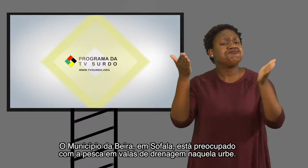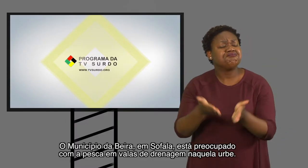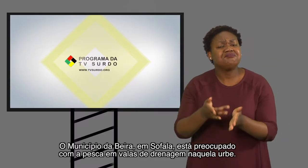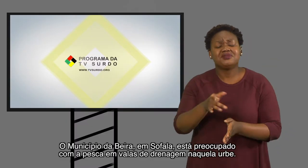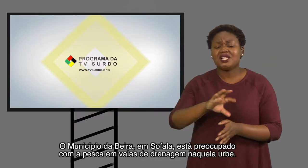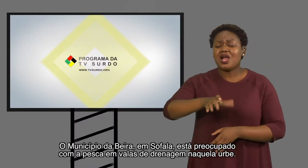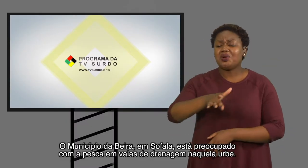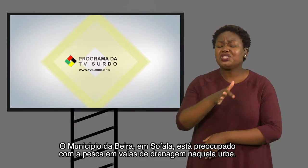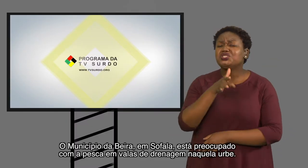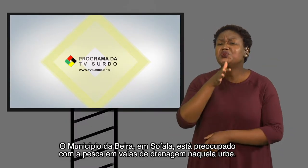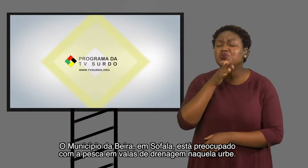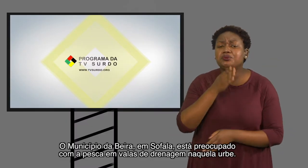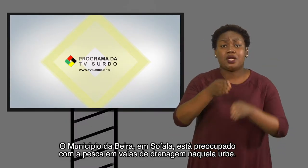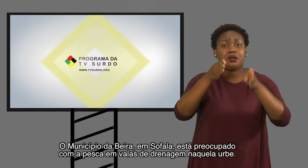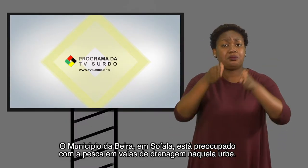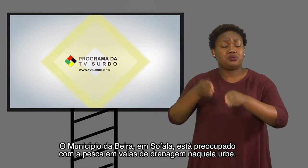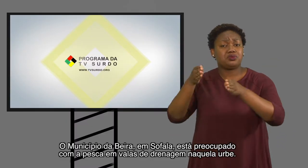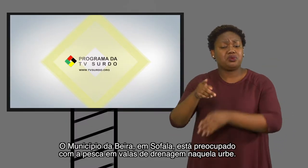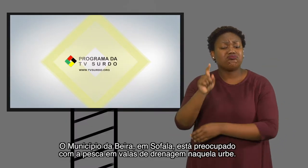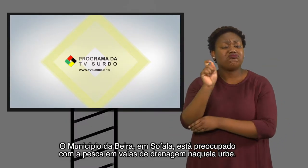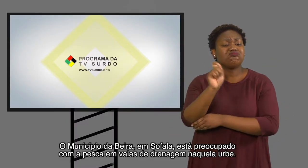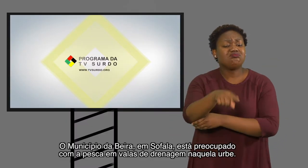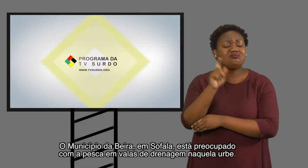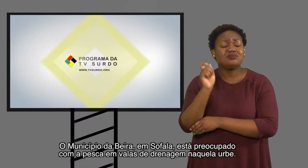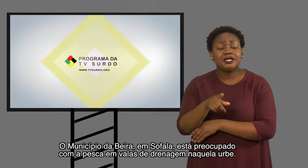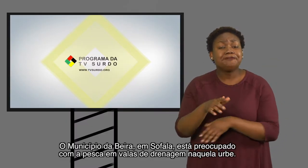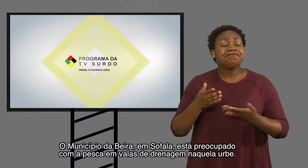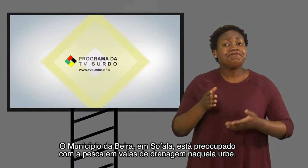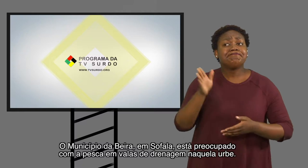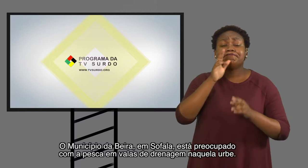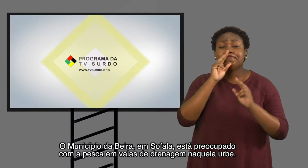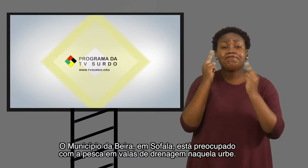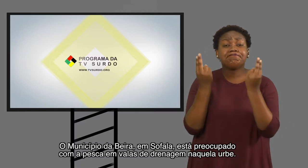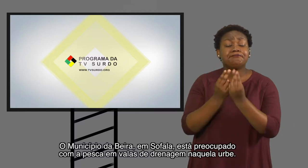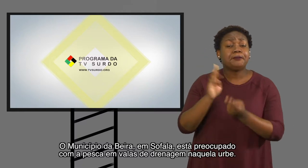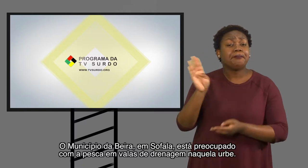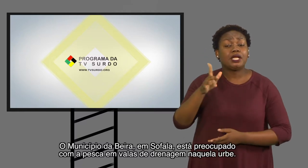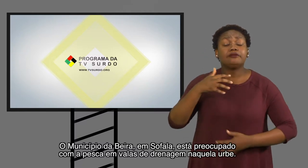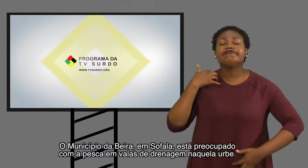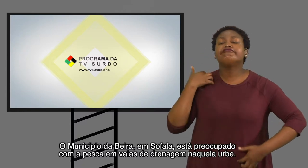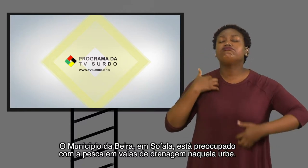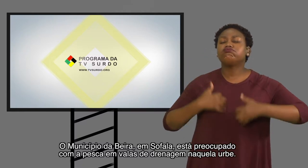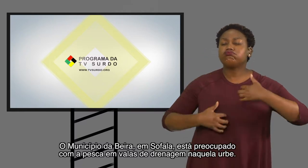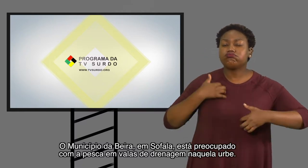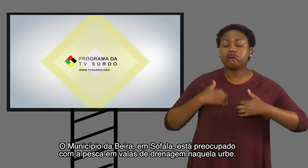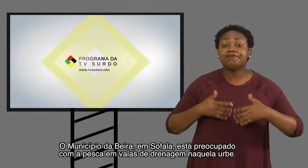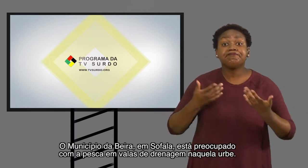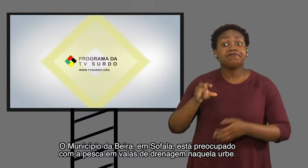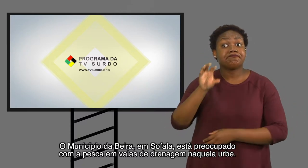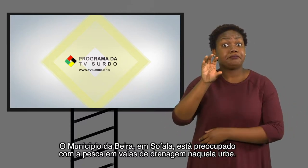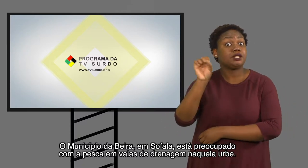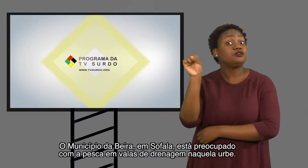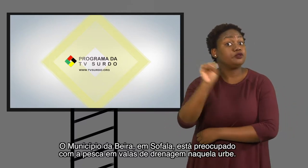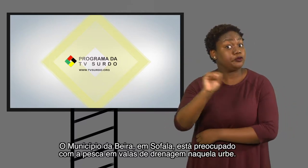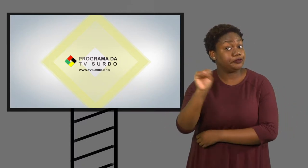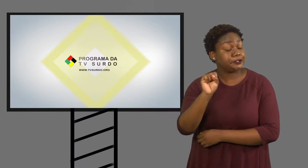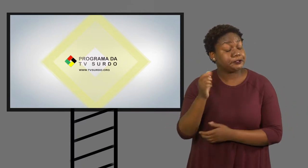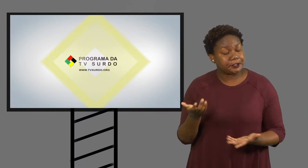O município da Beira, em Sofala, está preocupado com a pesca em valas de drenagem naquela urbe.